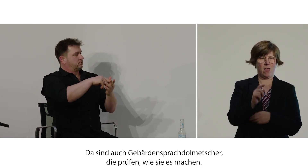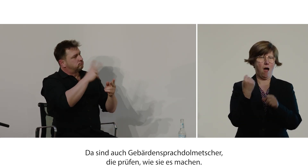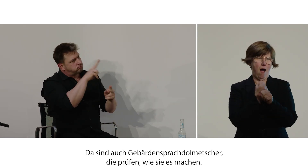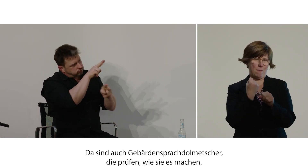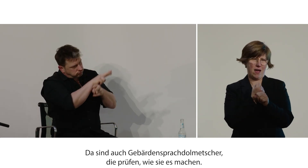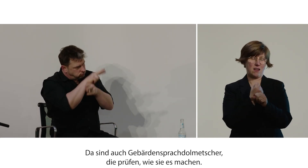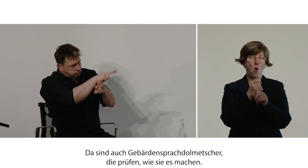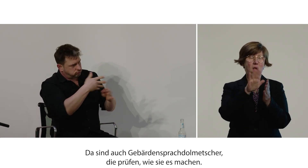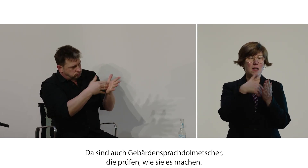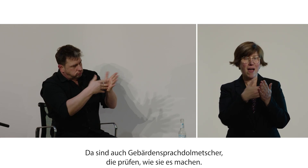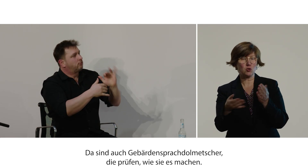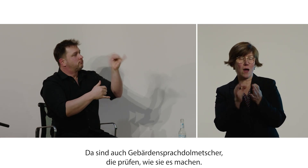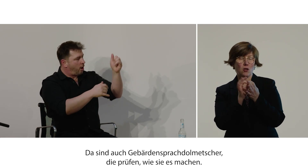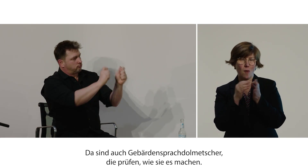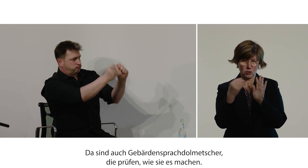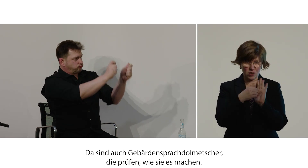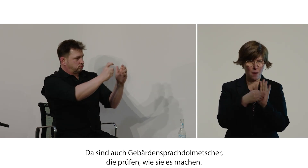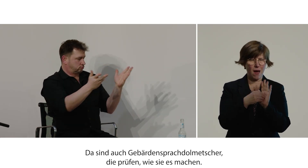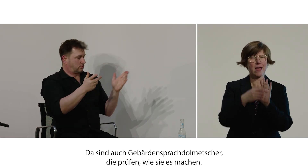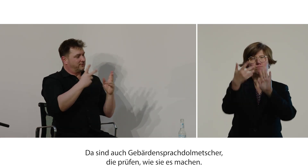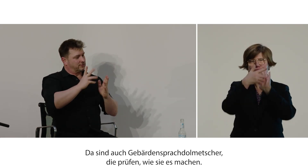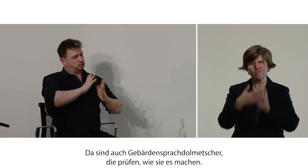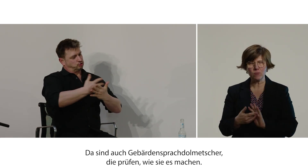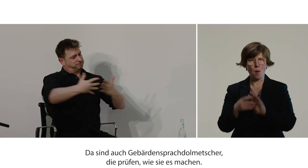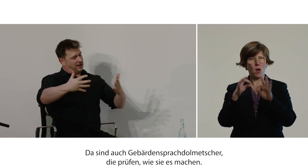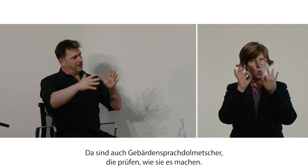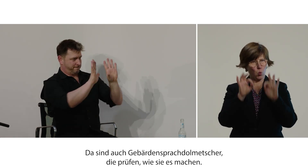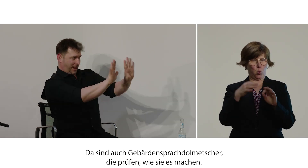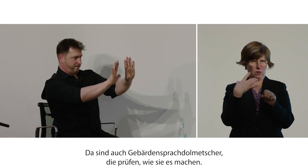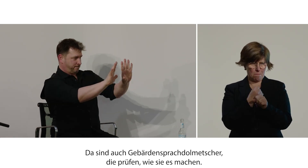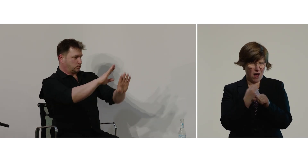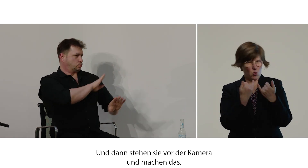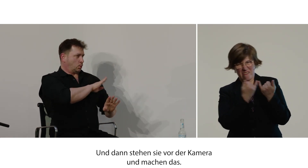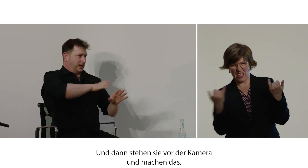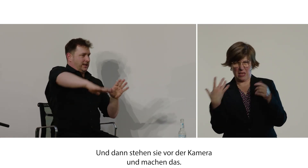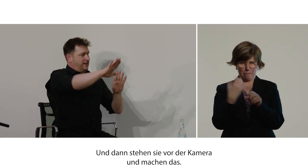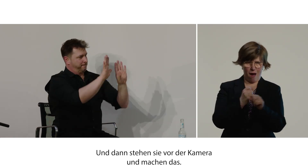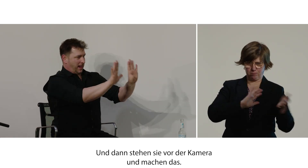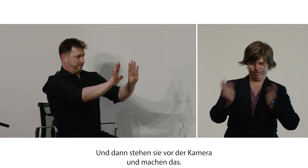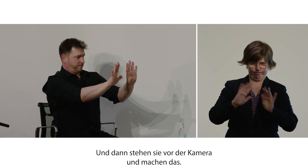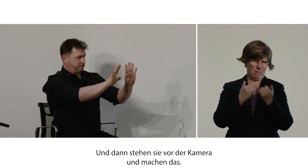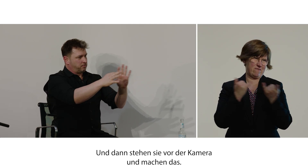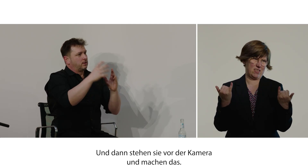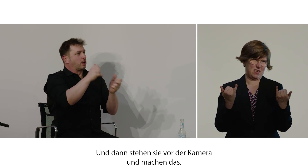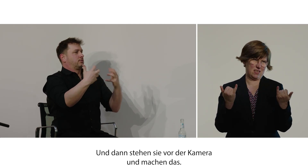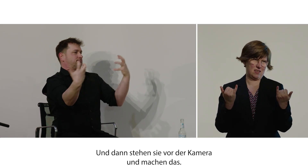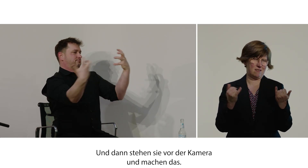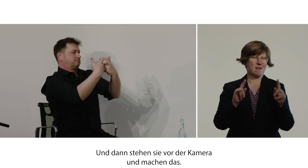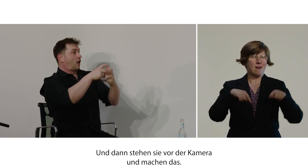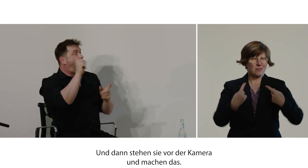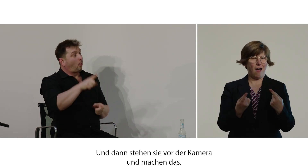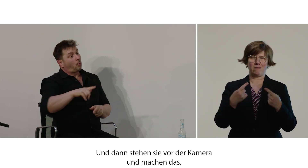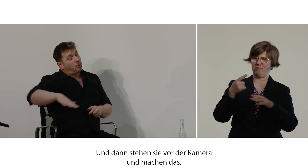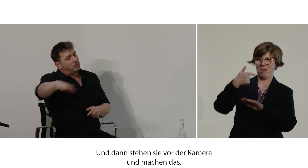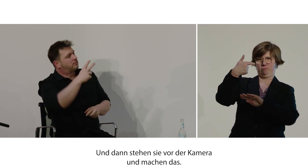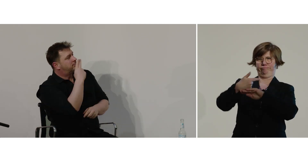Und da sind auch Gebärdensprachdolmetscher, die das prüfen, ob sie das sehr gut machen oder wie sie es machen. Und dann stehen